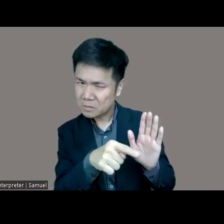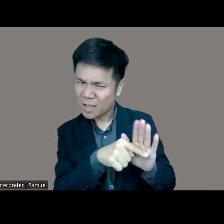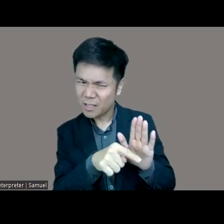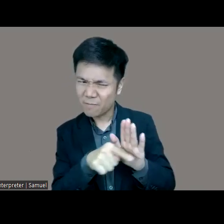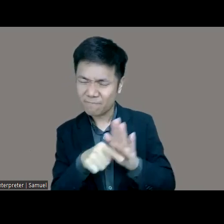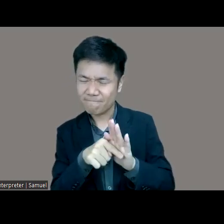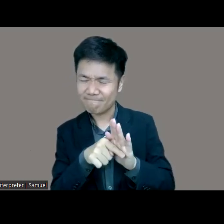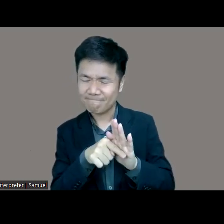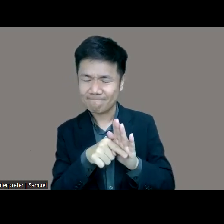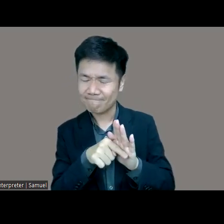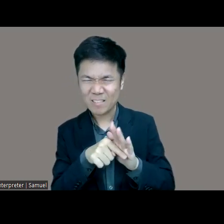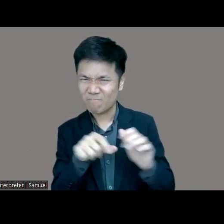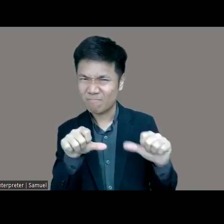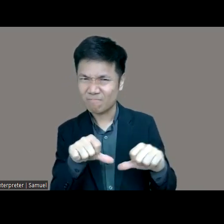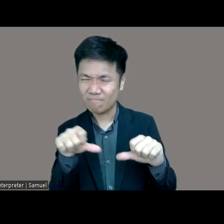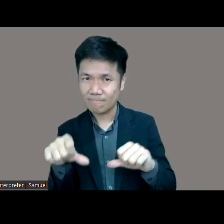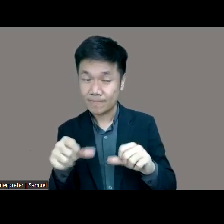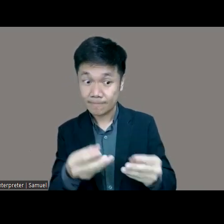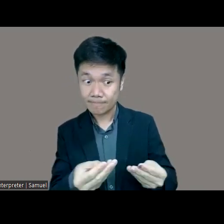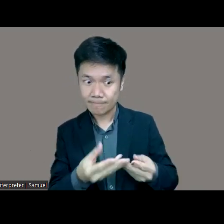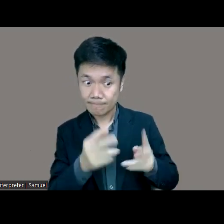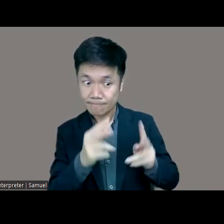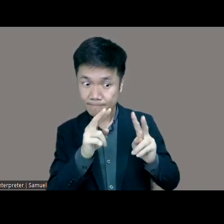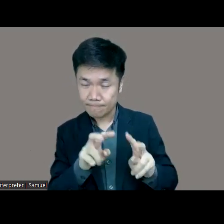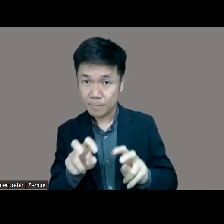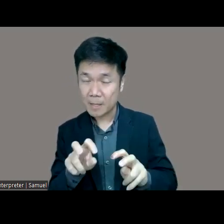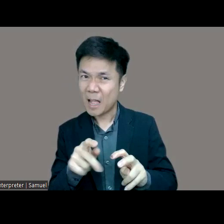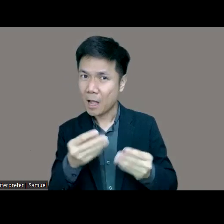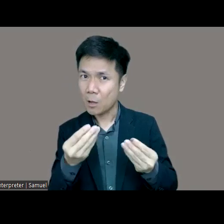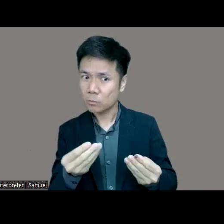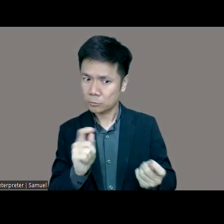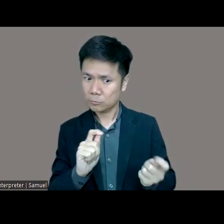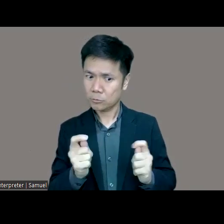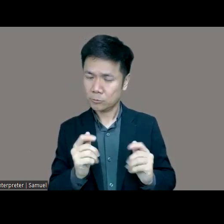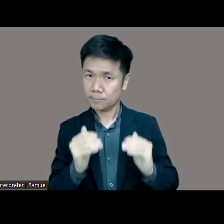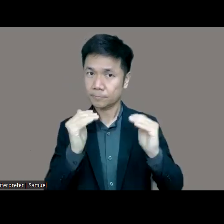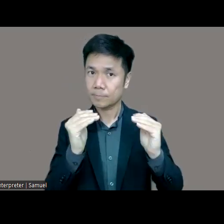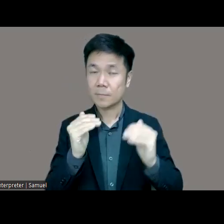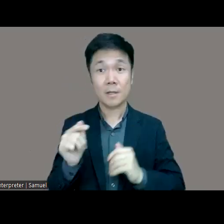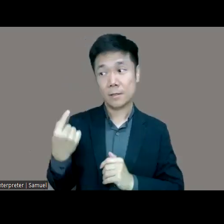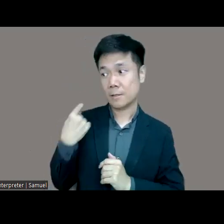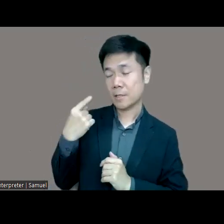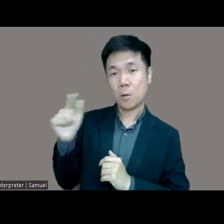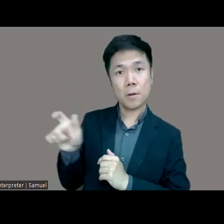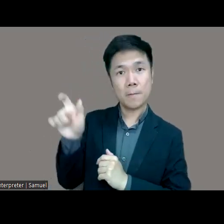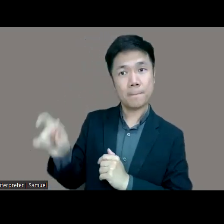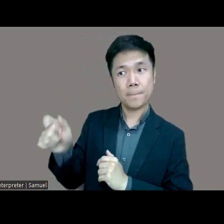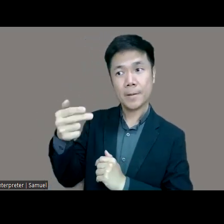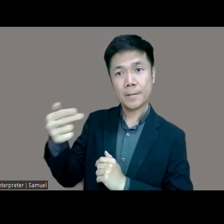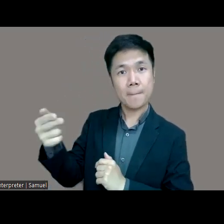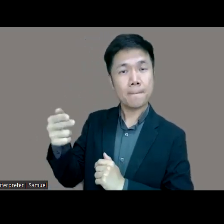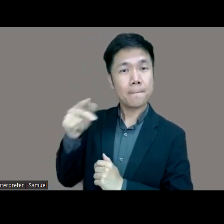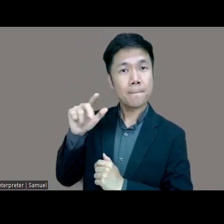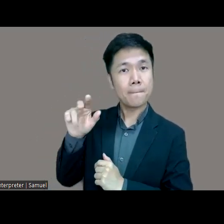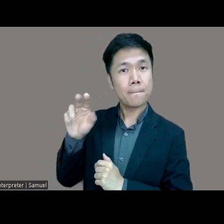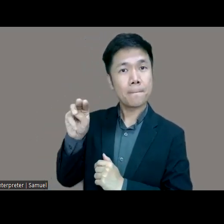l'utilisation négative des mesures. Et je pense que c'est relié avec ce que Michael a partagé, c'est le changement de